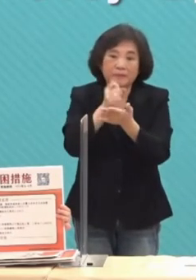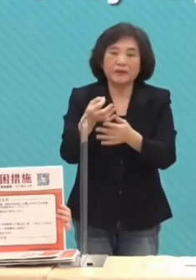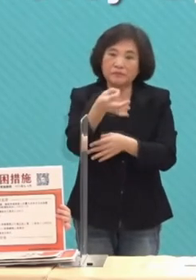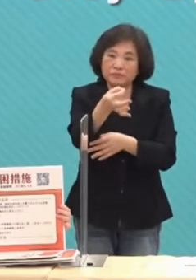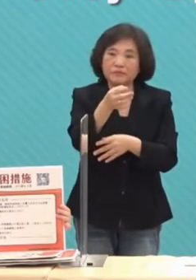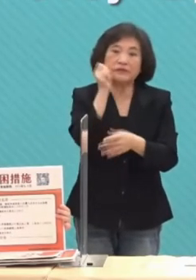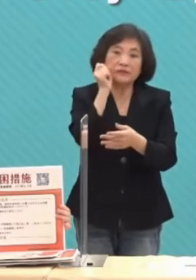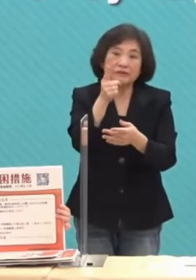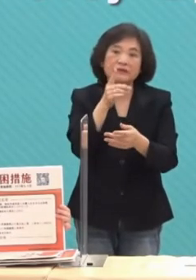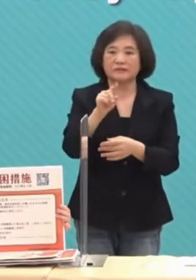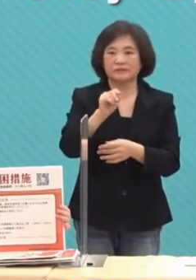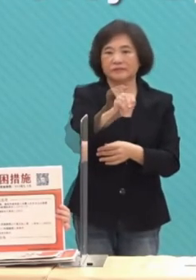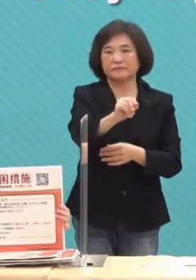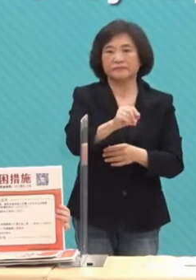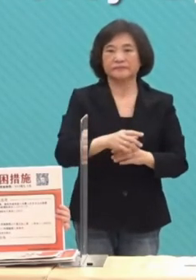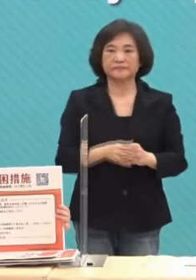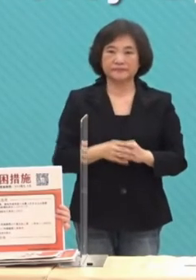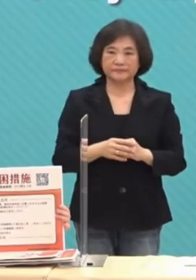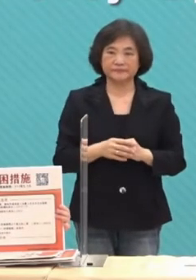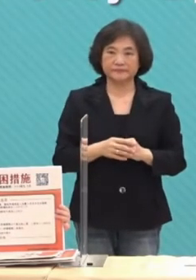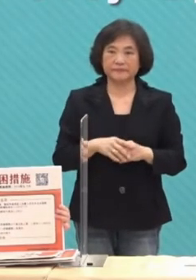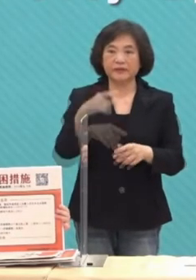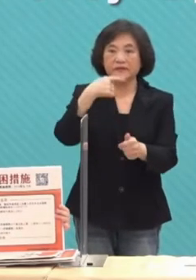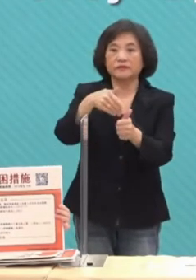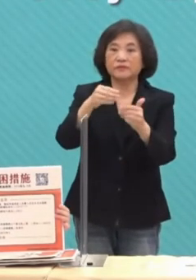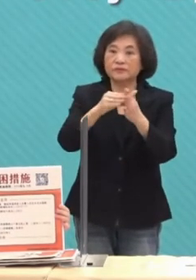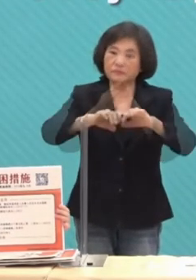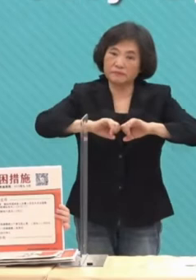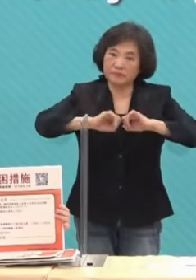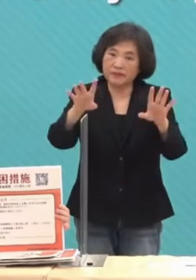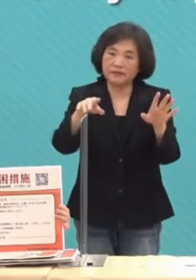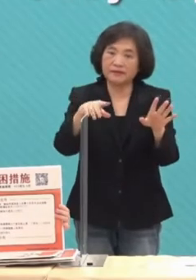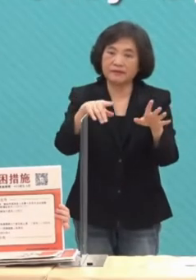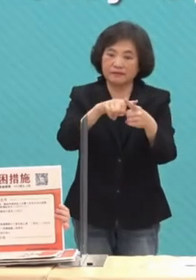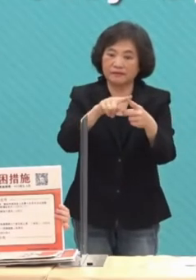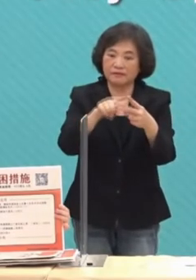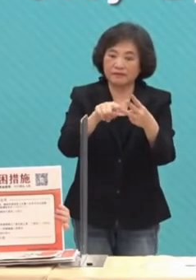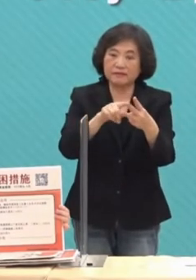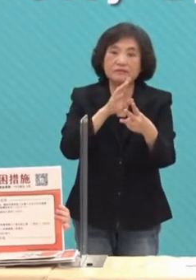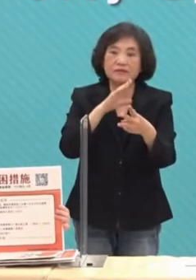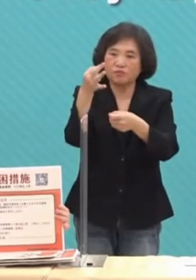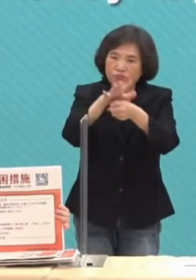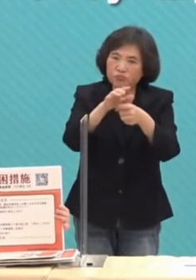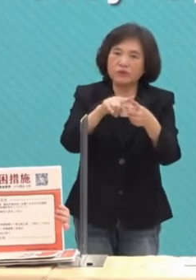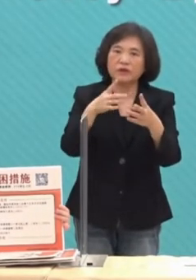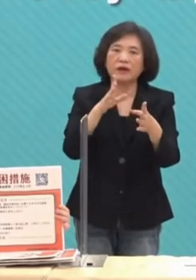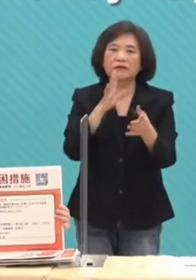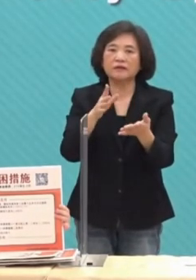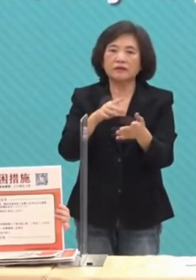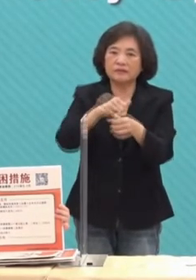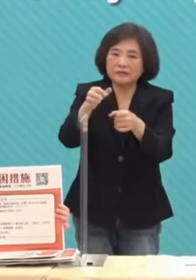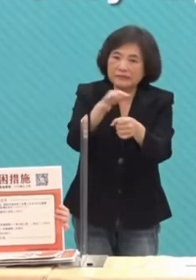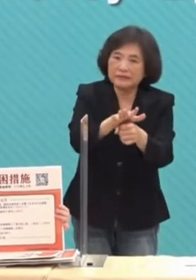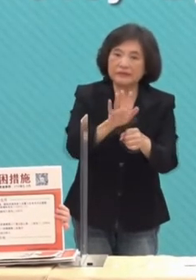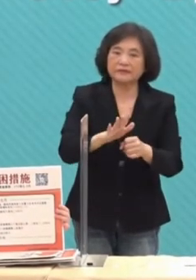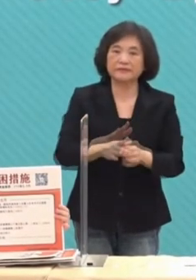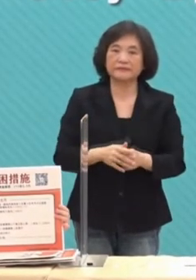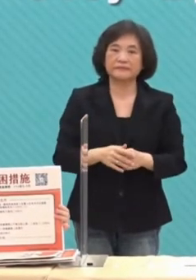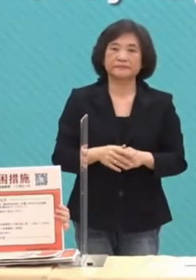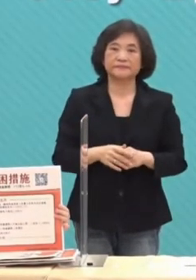台是10000元。那另外教育局也提出了3项，就是补贴和补偿的部分，那包括就